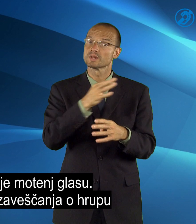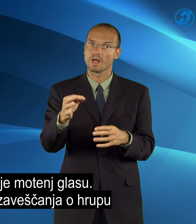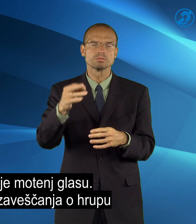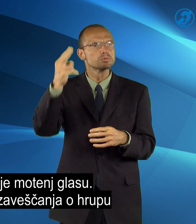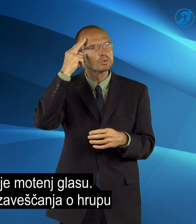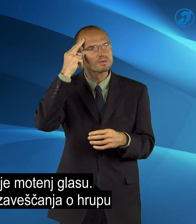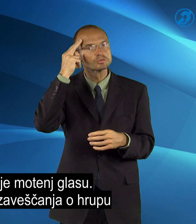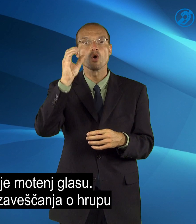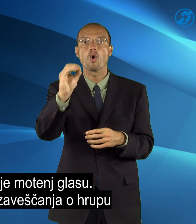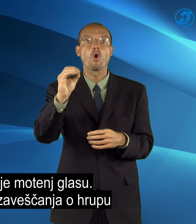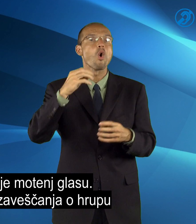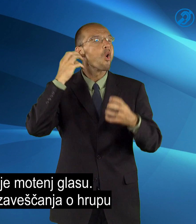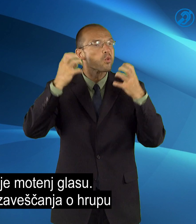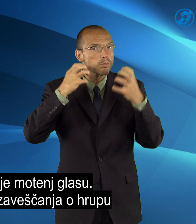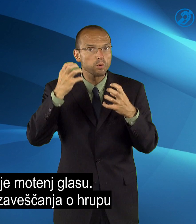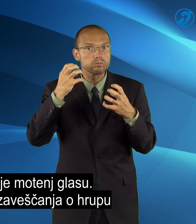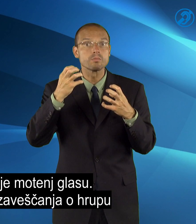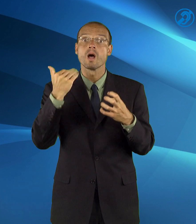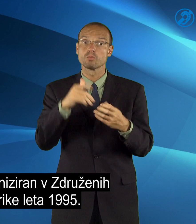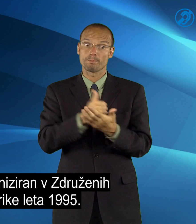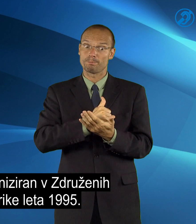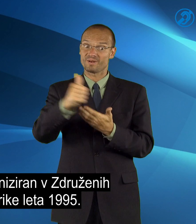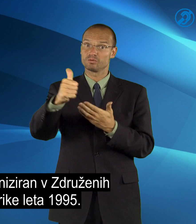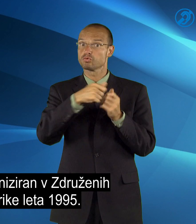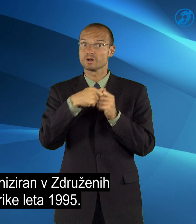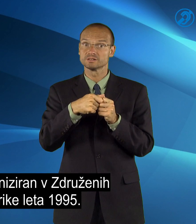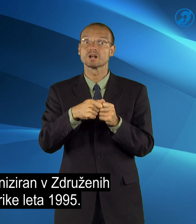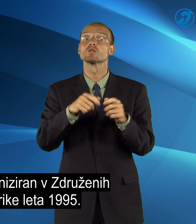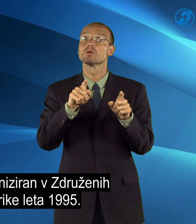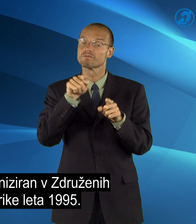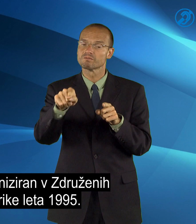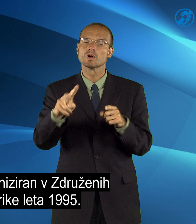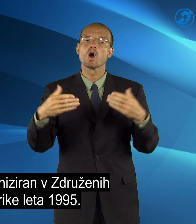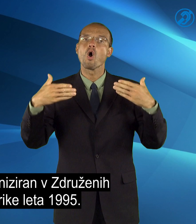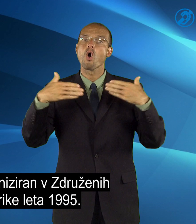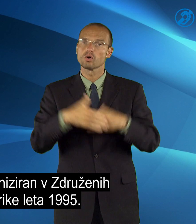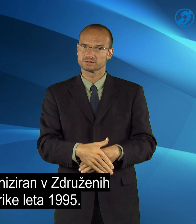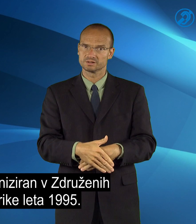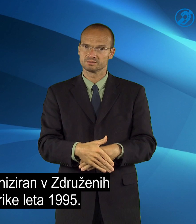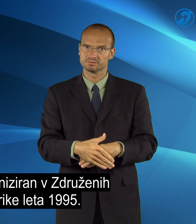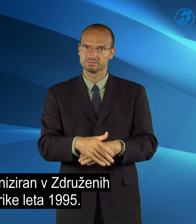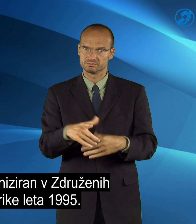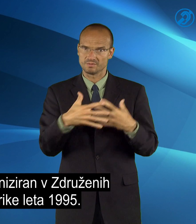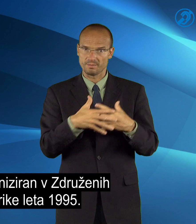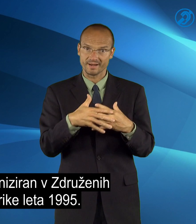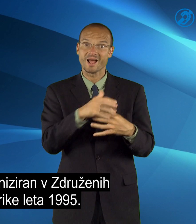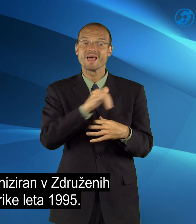Mednarodni dan ozaveščanja o hrupu pa je bil prvič organiziran v Združenih državah Amerike leta